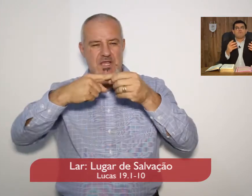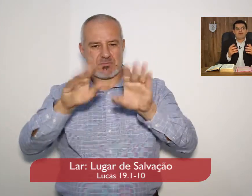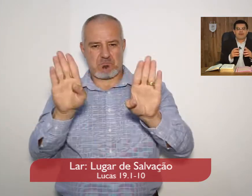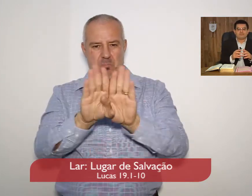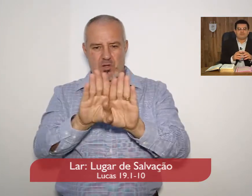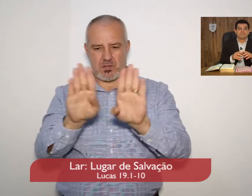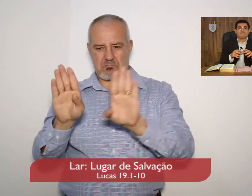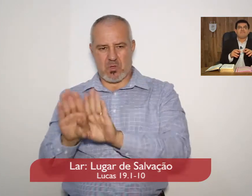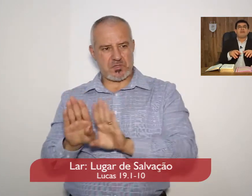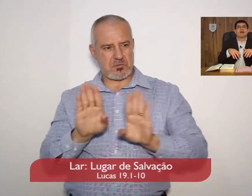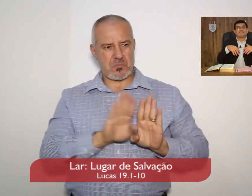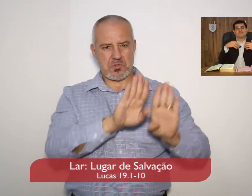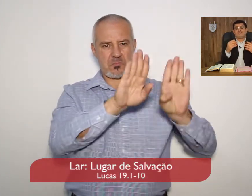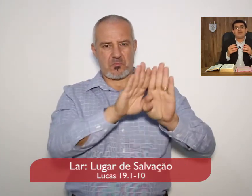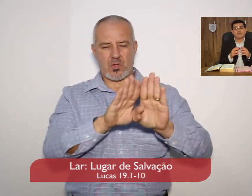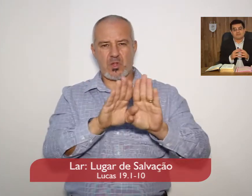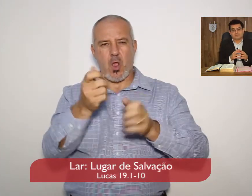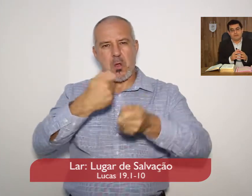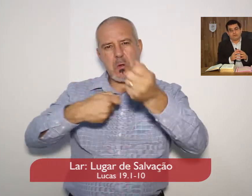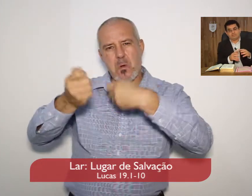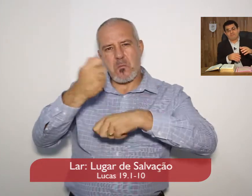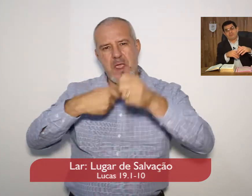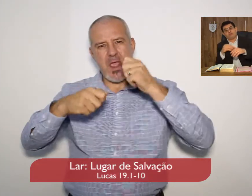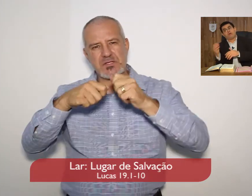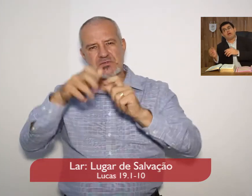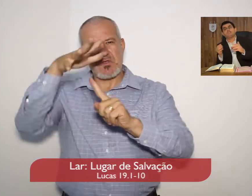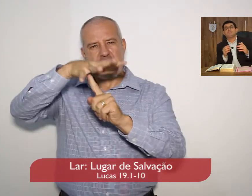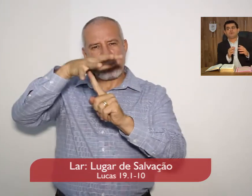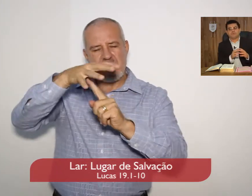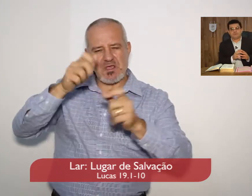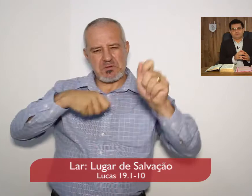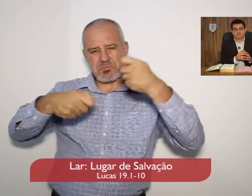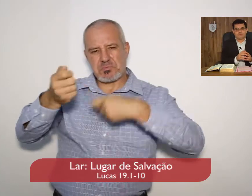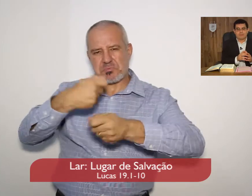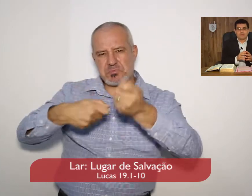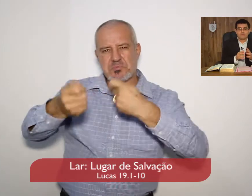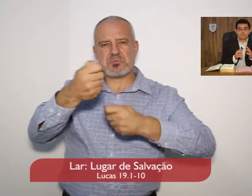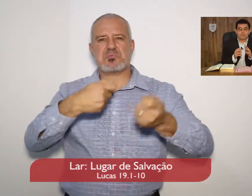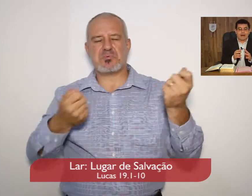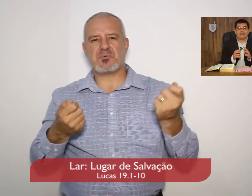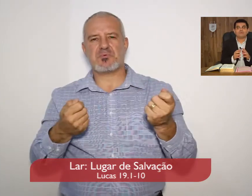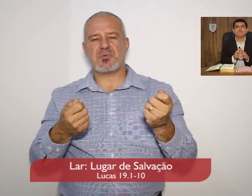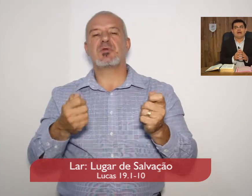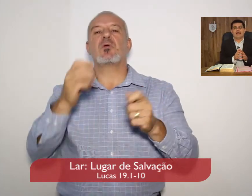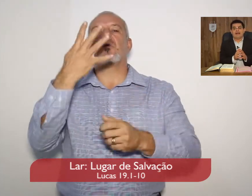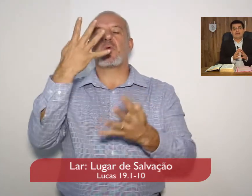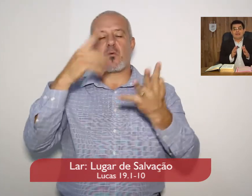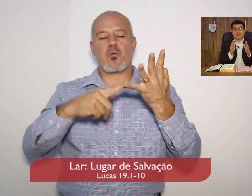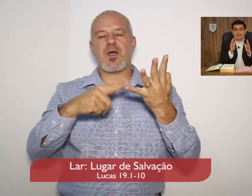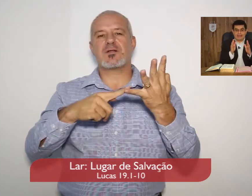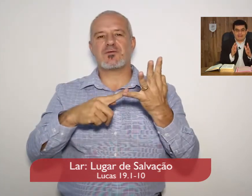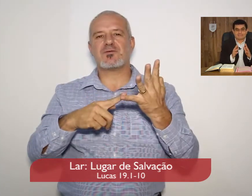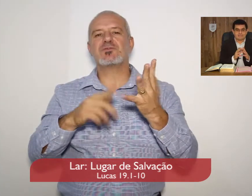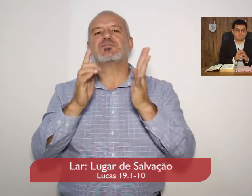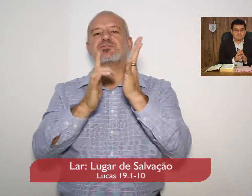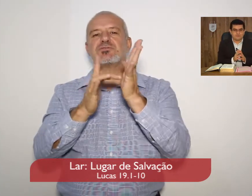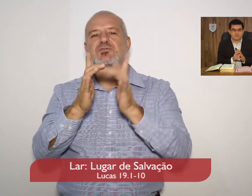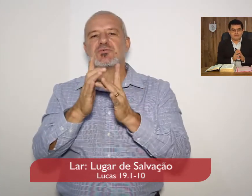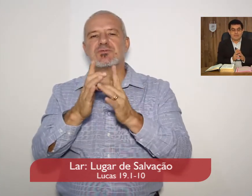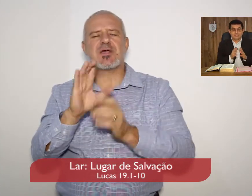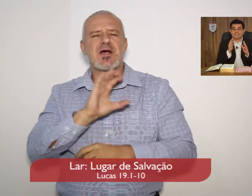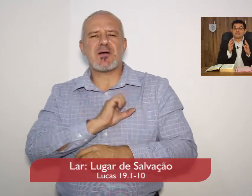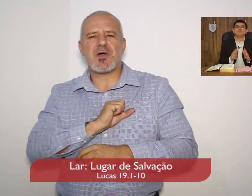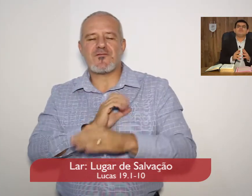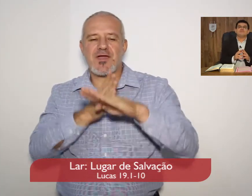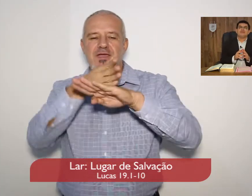havia o comércio, onde havia as feiras, onde havia troca de produtos. E o quarto lugar era a casa das